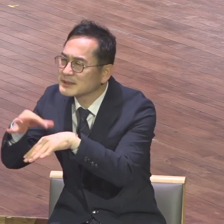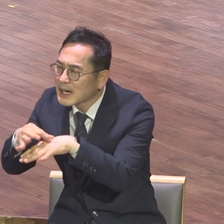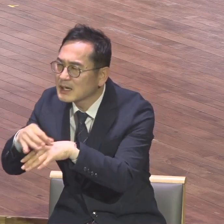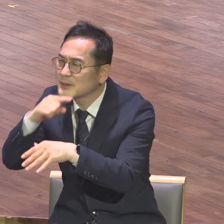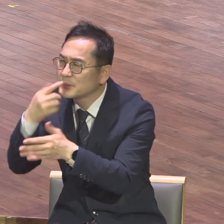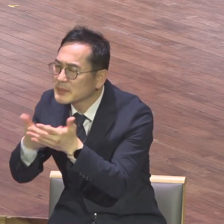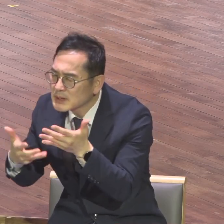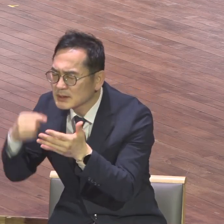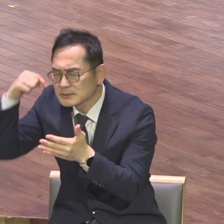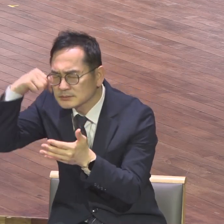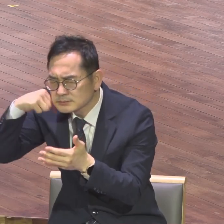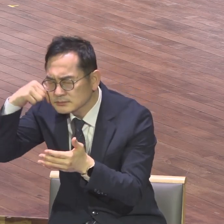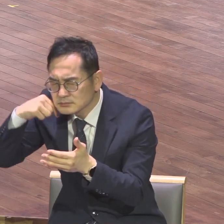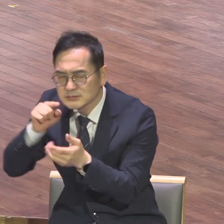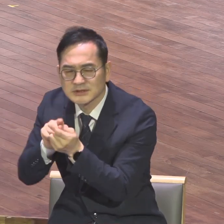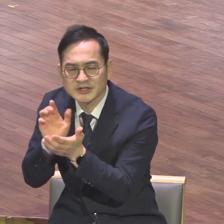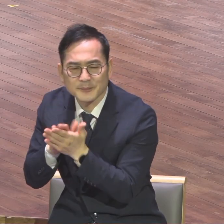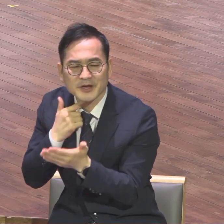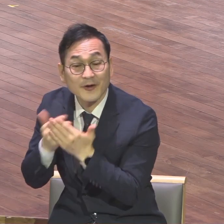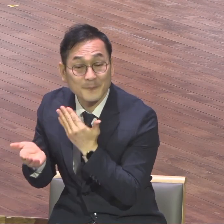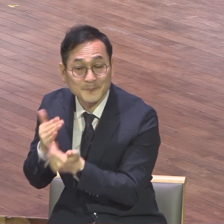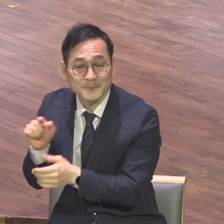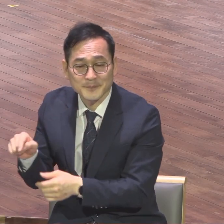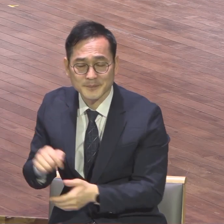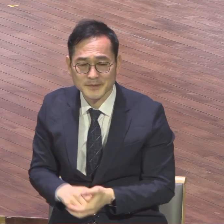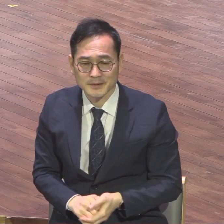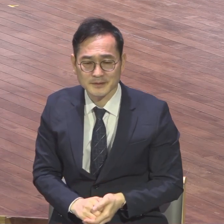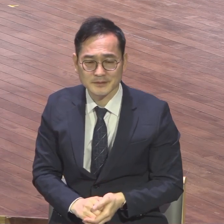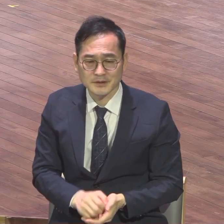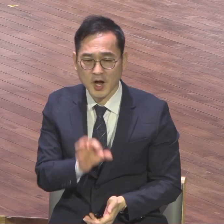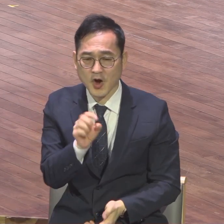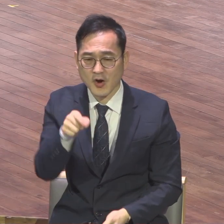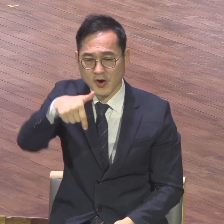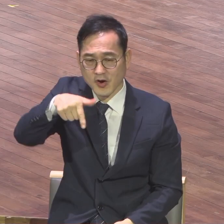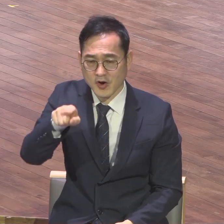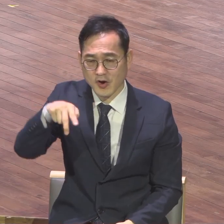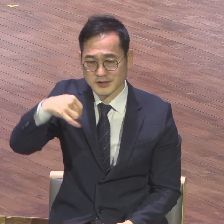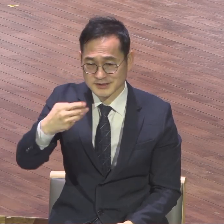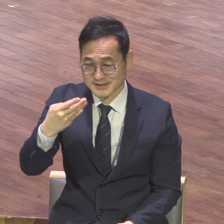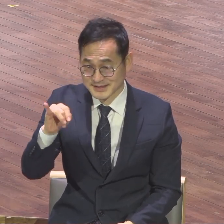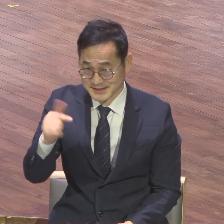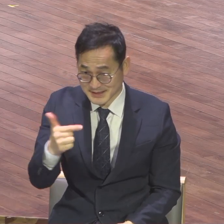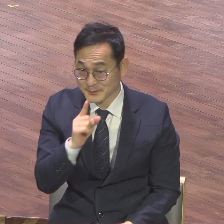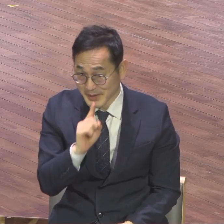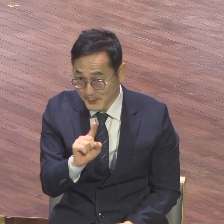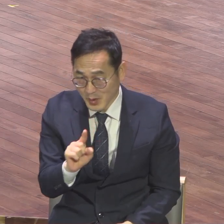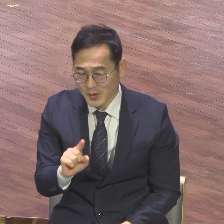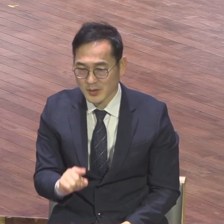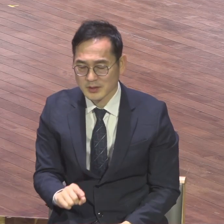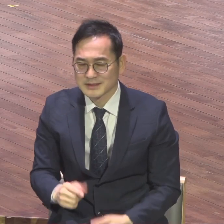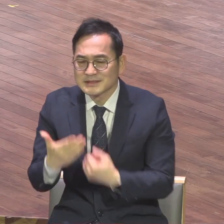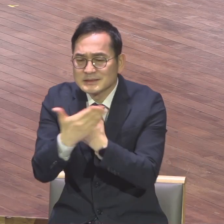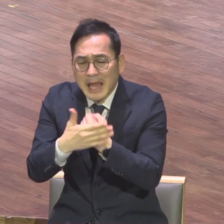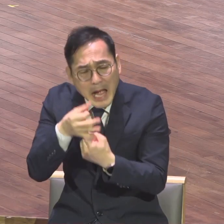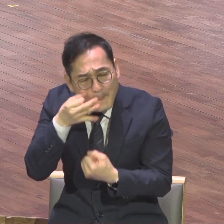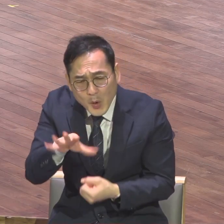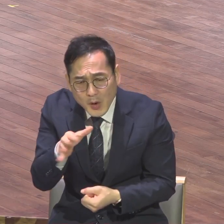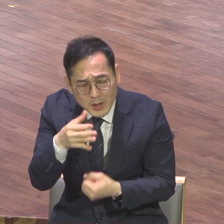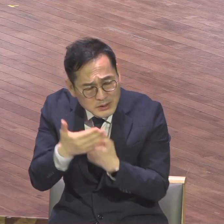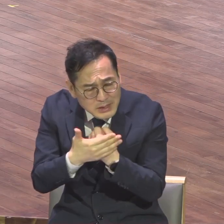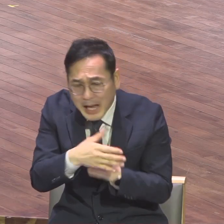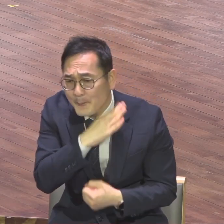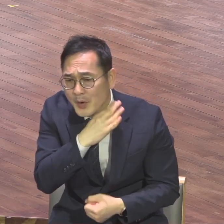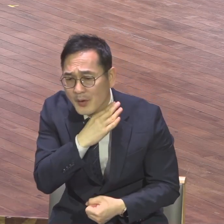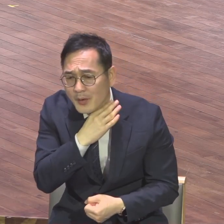말씀에서 어거스틴은 성례를 보이지 않는 은혜의 보이는 형태, 그래서 우리가